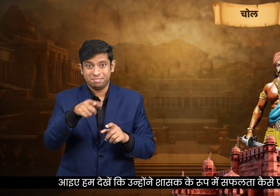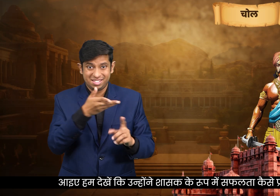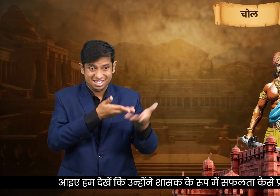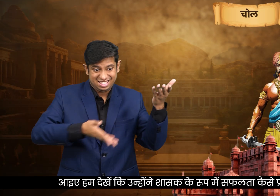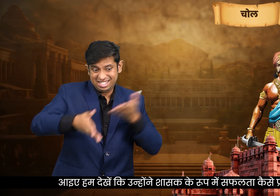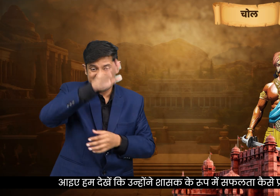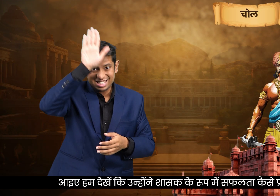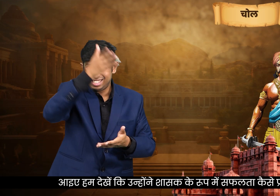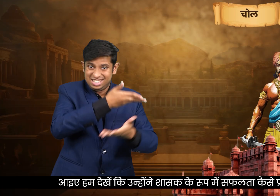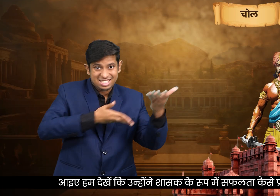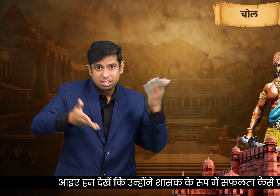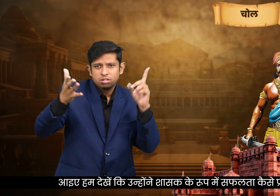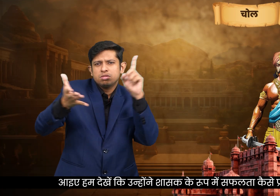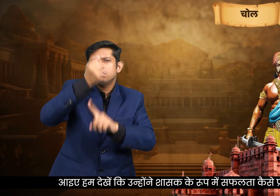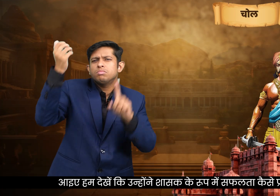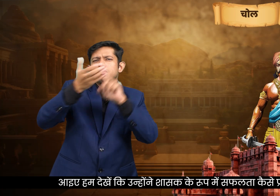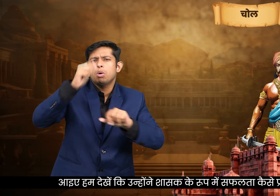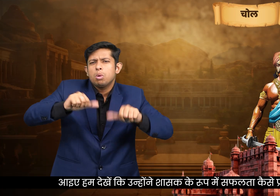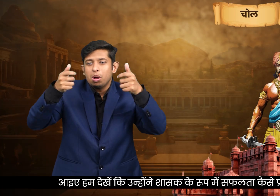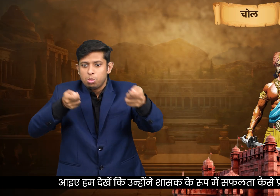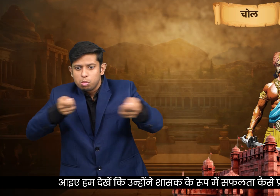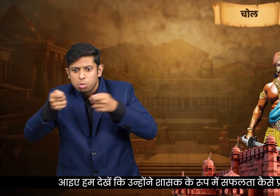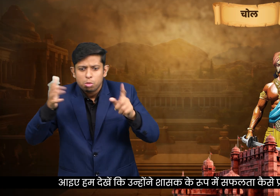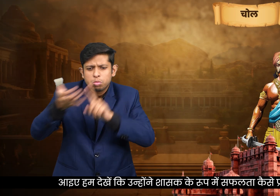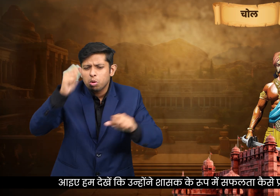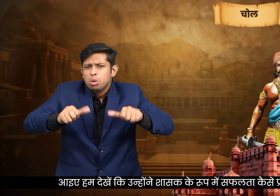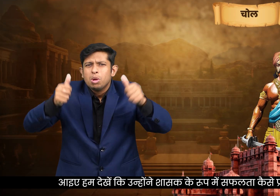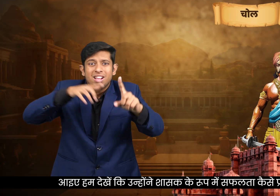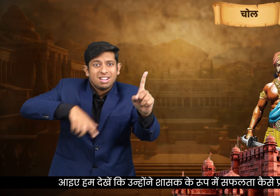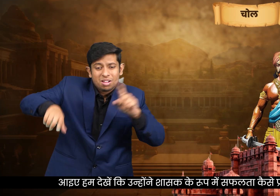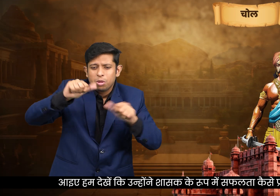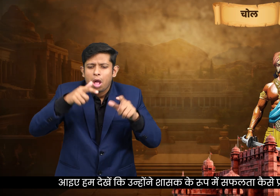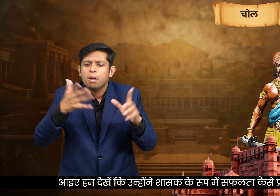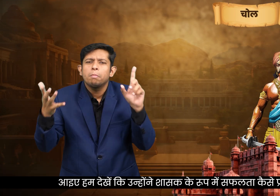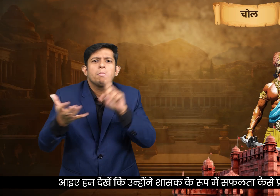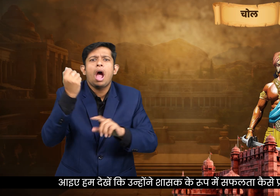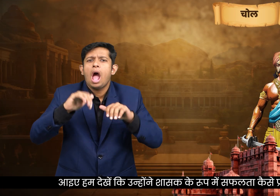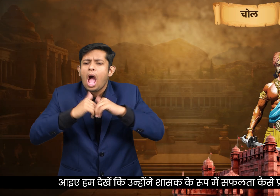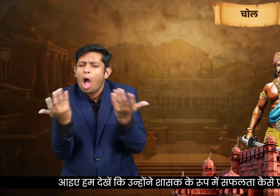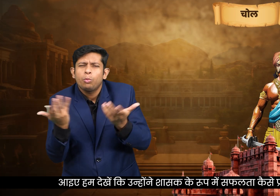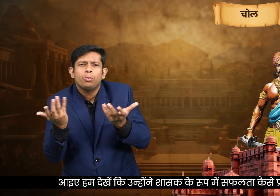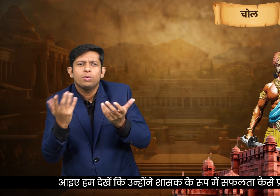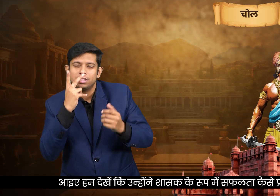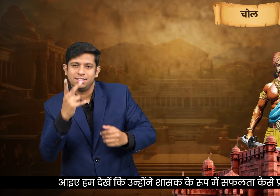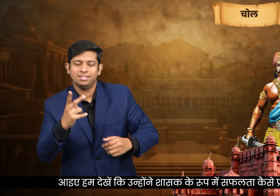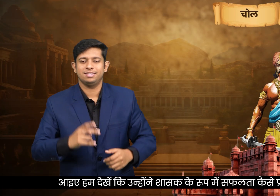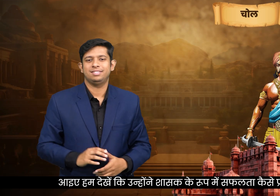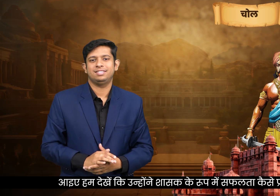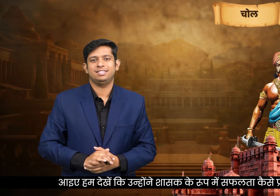आइए हम देखेंगे कि उन्होंने शासक के रूप में सफलता कैसे प्राप्त की।